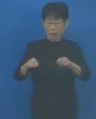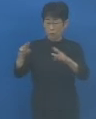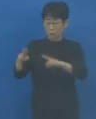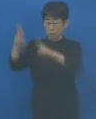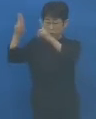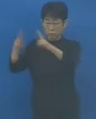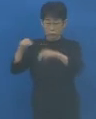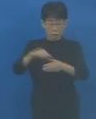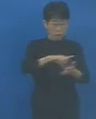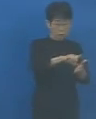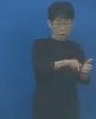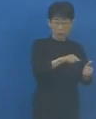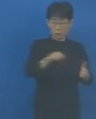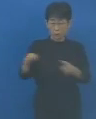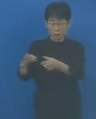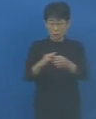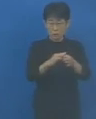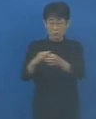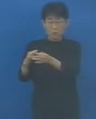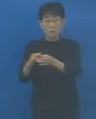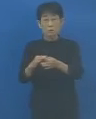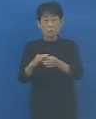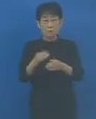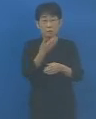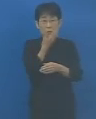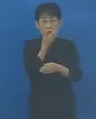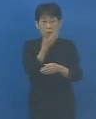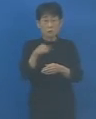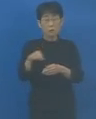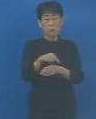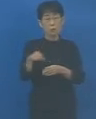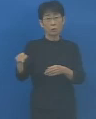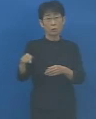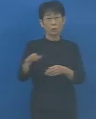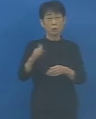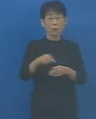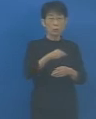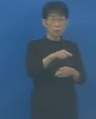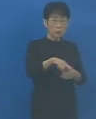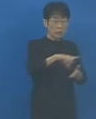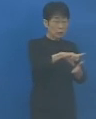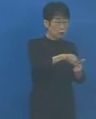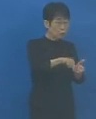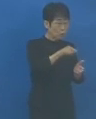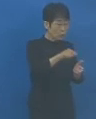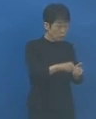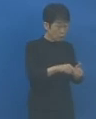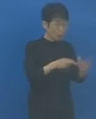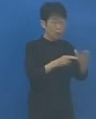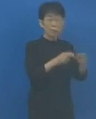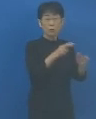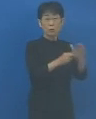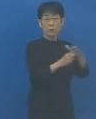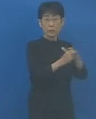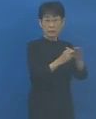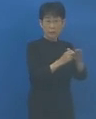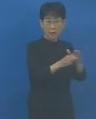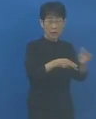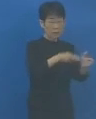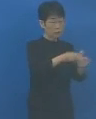が、まあ、制度設計の当初から、こういう、地方の路線を維持するために、ま